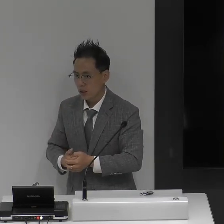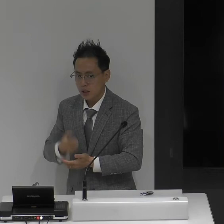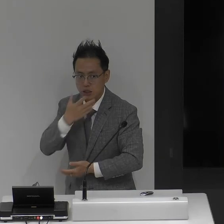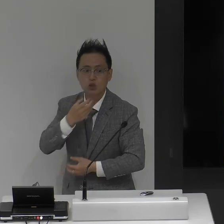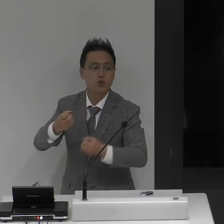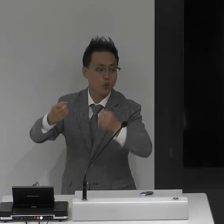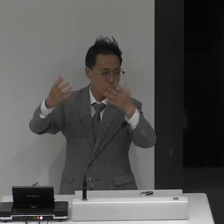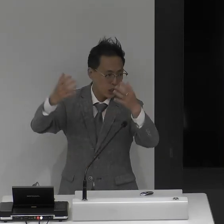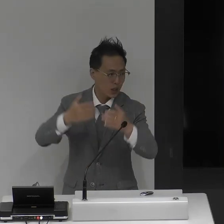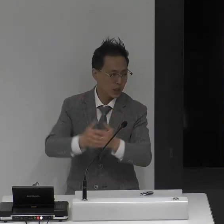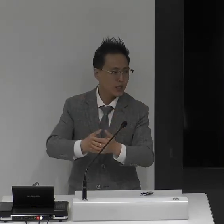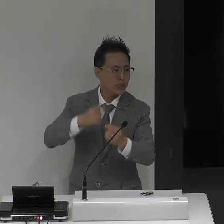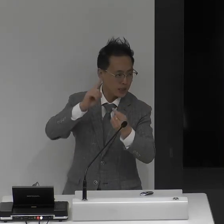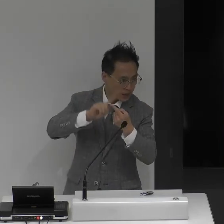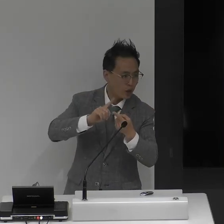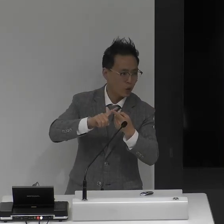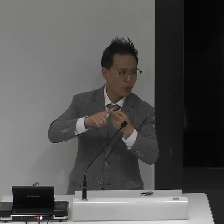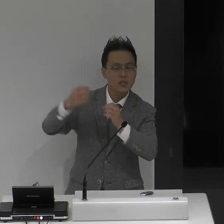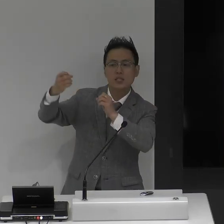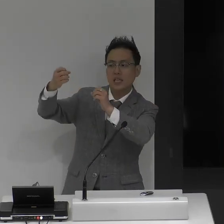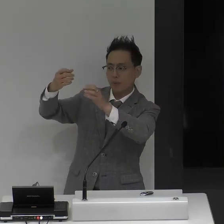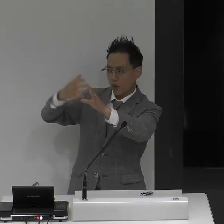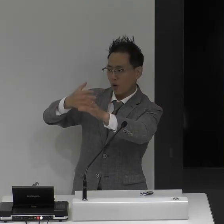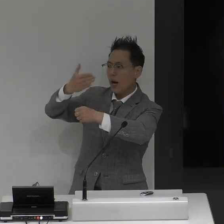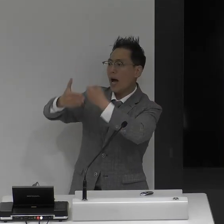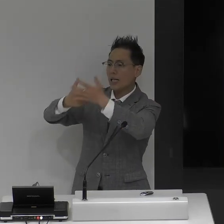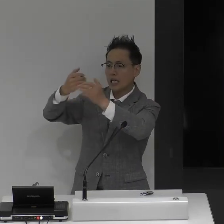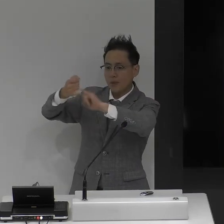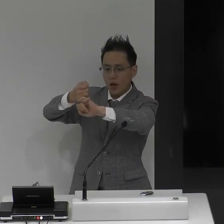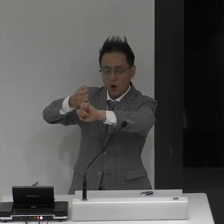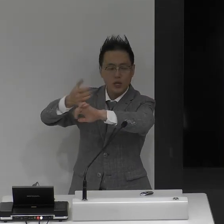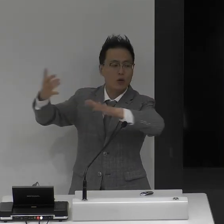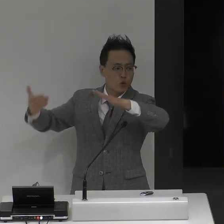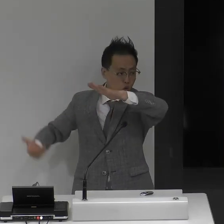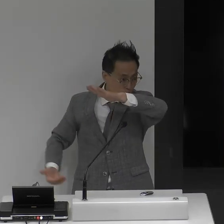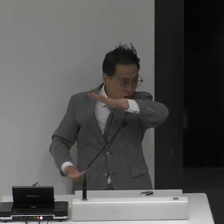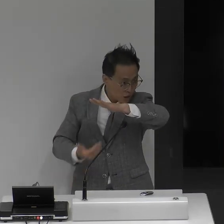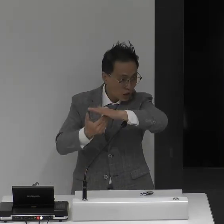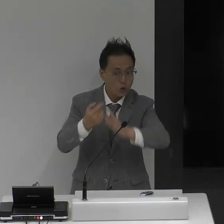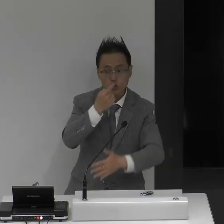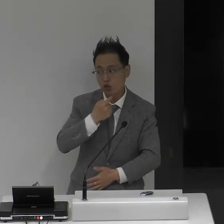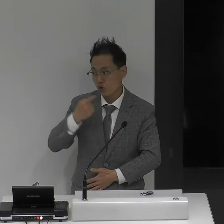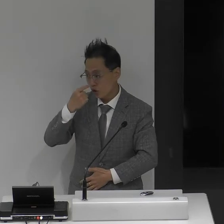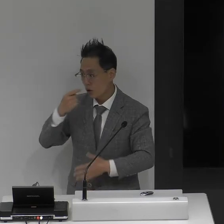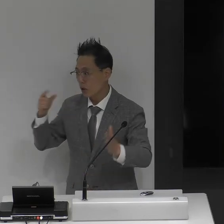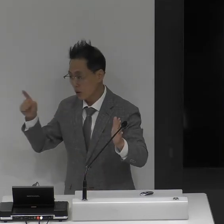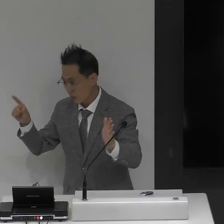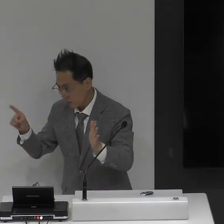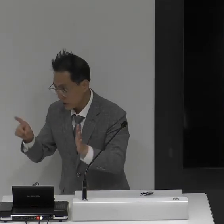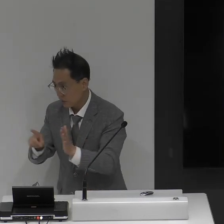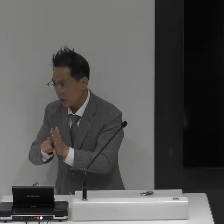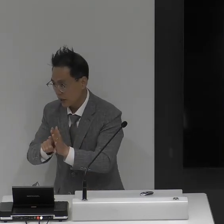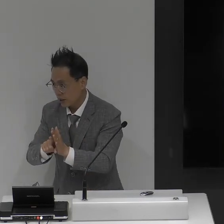그 축복이 그대로 응답되어 하나님의 언약으로 이루어질 줄 믿습니다.